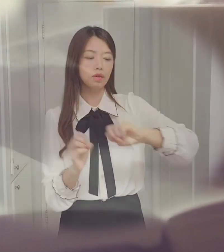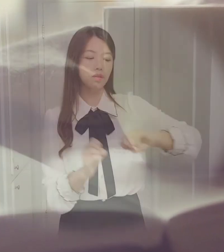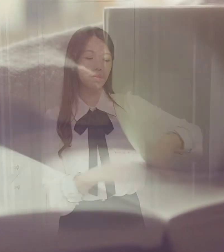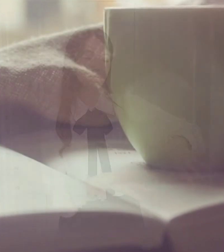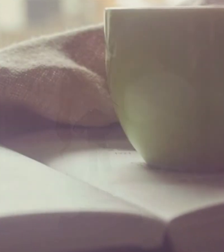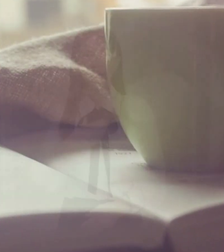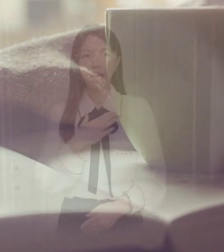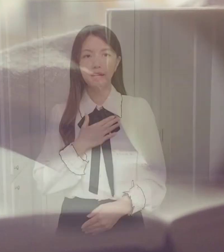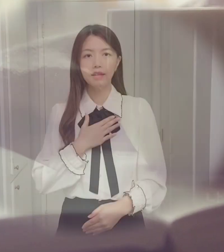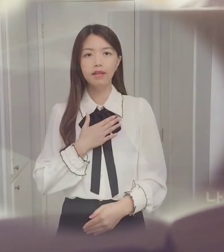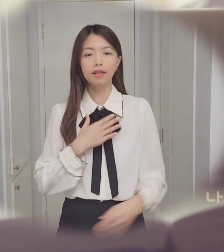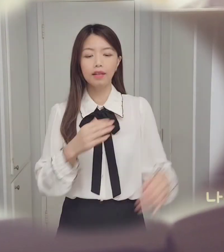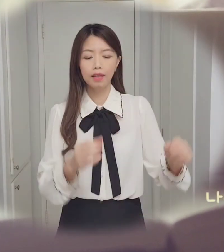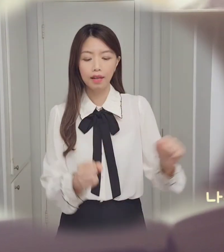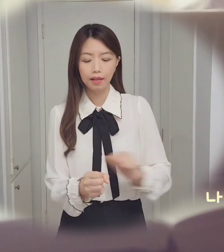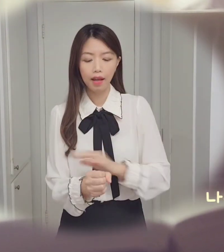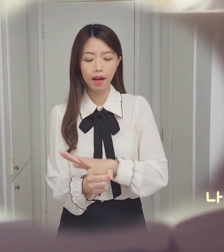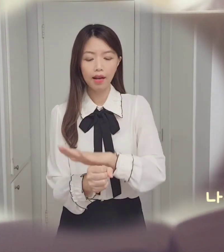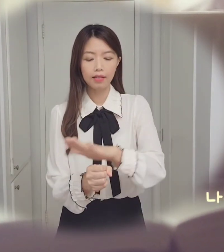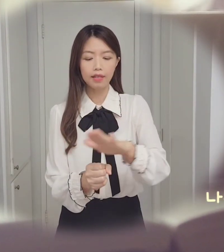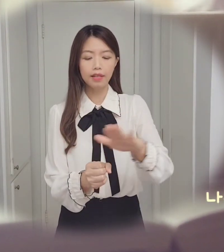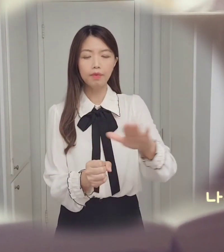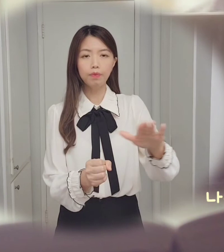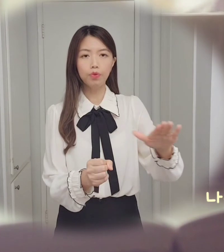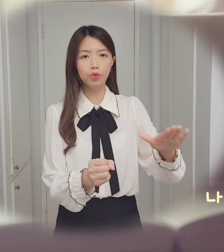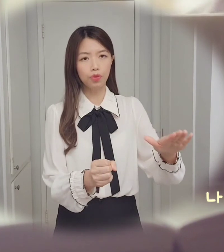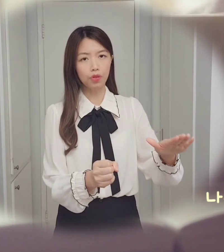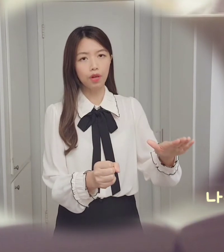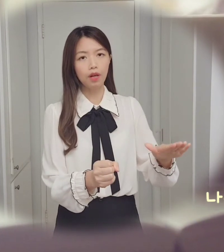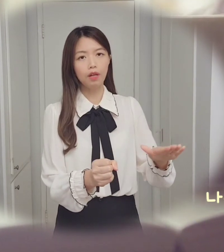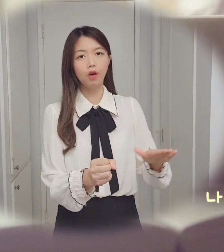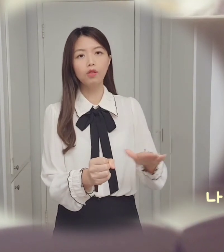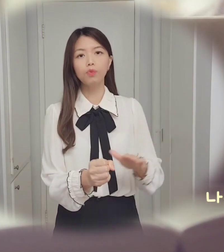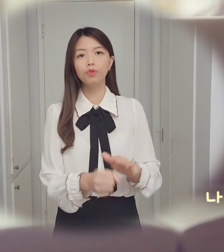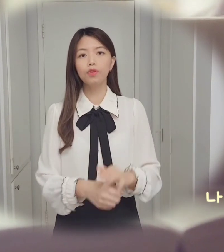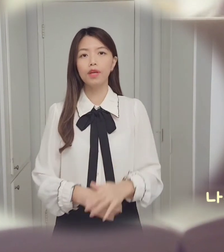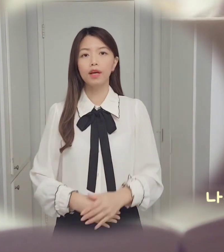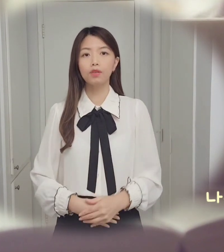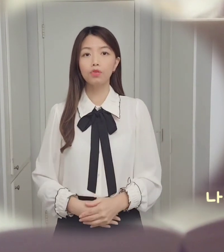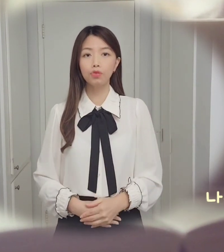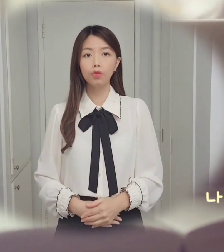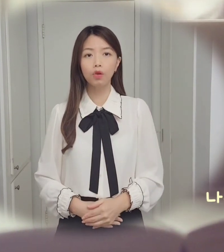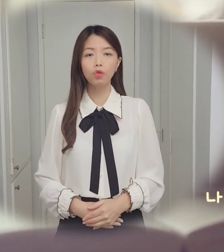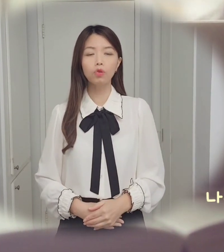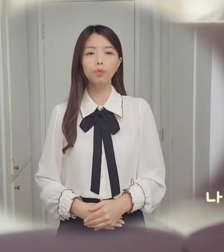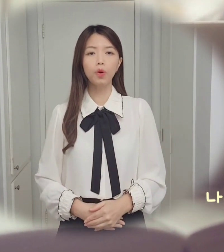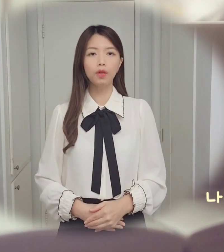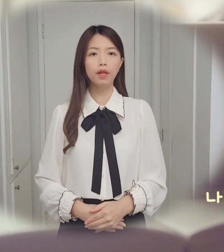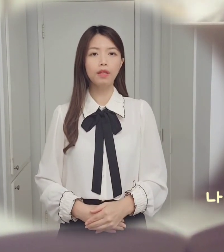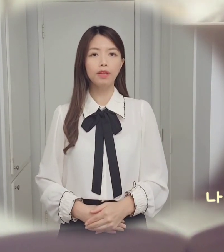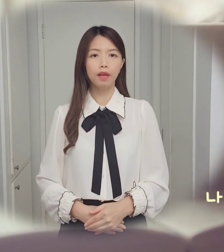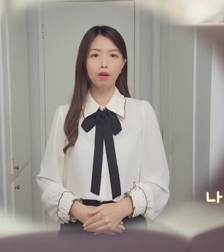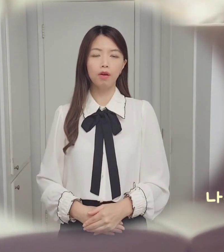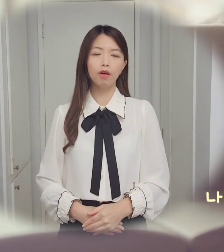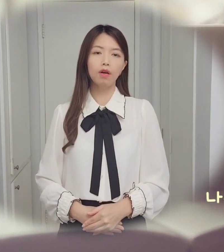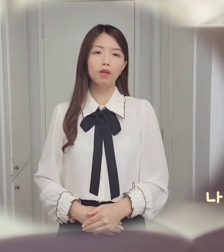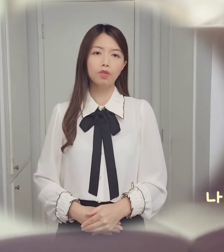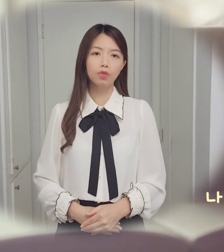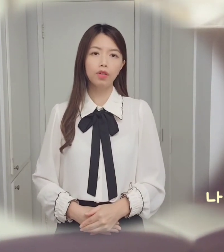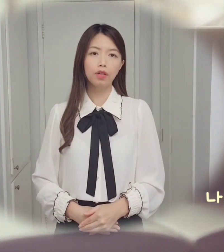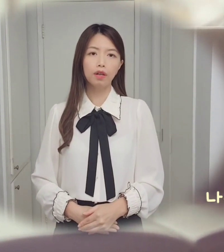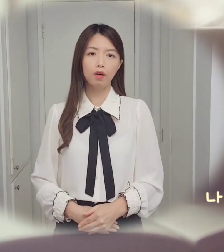양손을 나를 사랑하신 분. 여기서 분은 제가 주라고 표현을